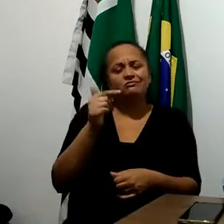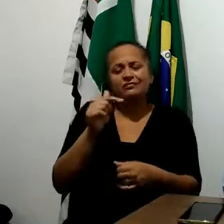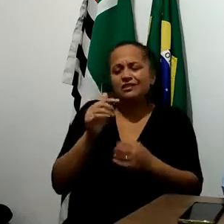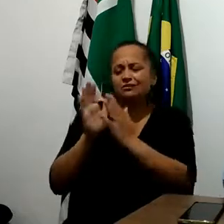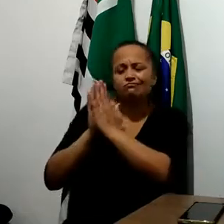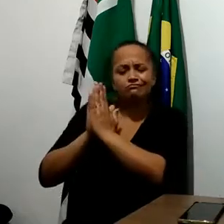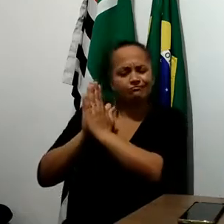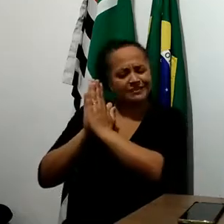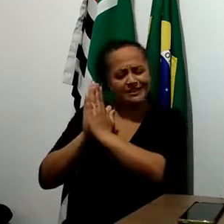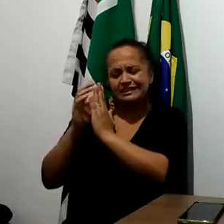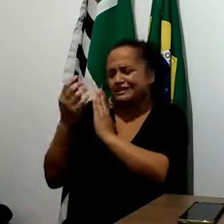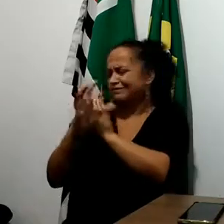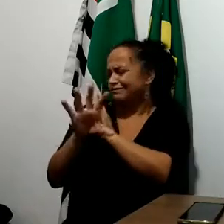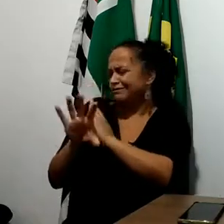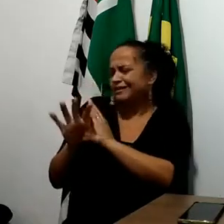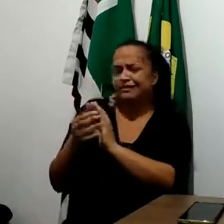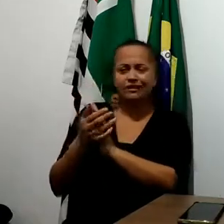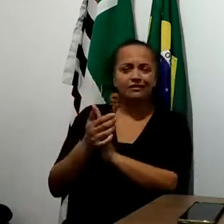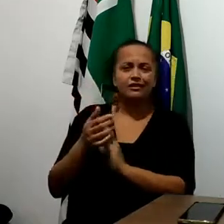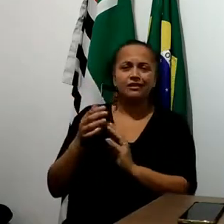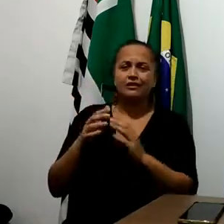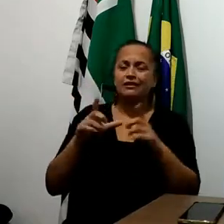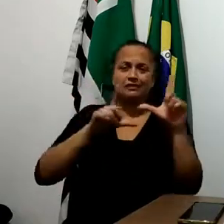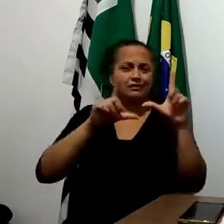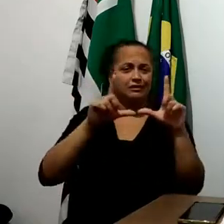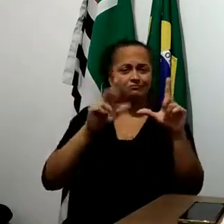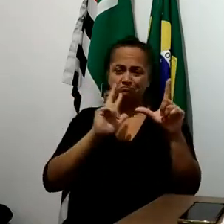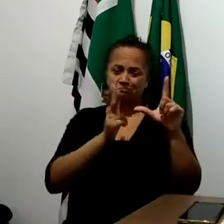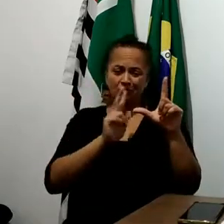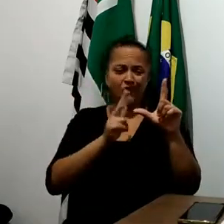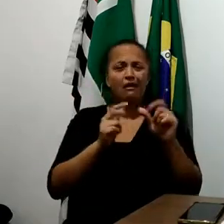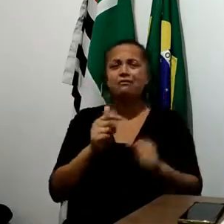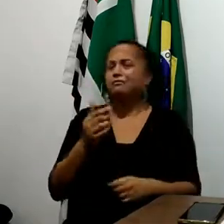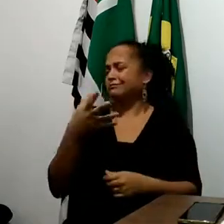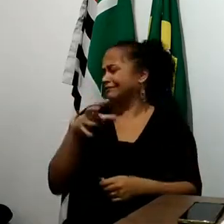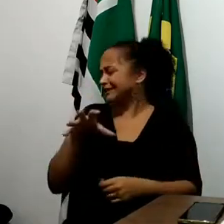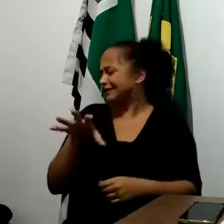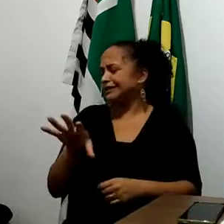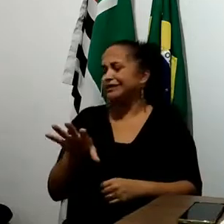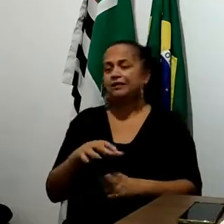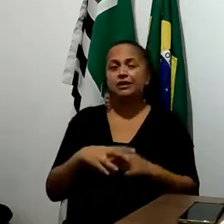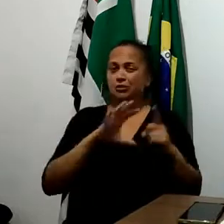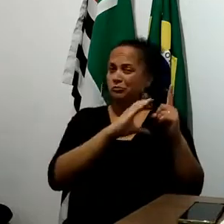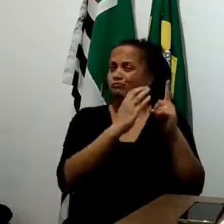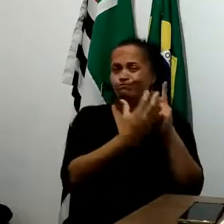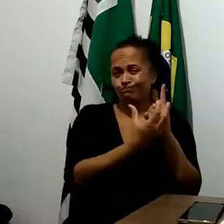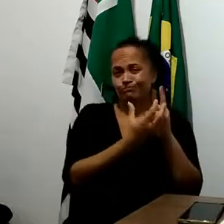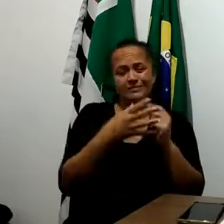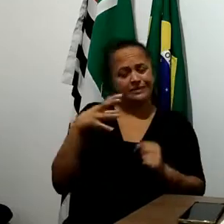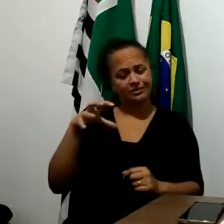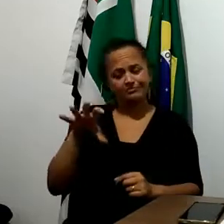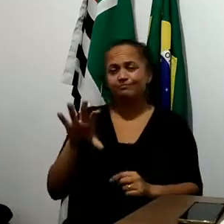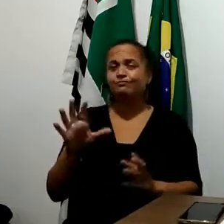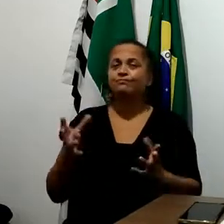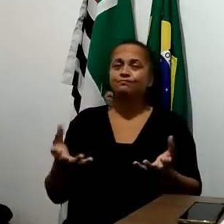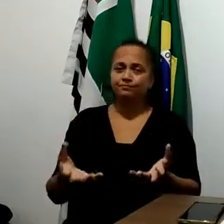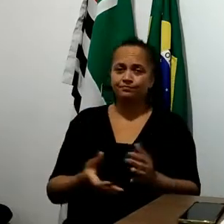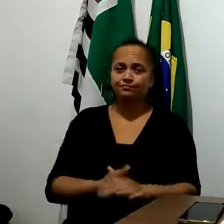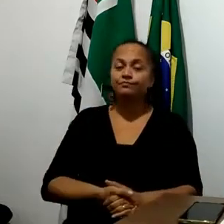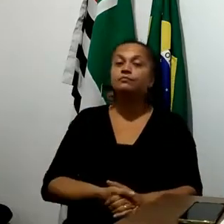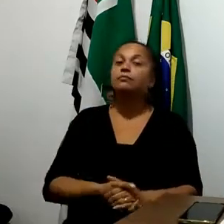meditar, sem participar das reuniões, sem participar das lives, que é muito importante. Então, a